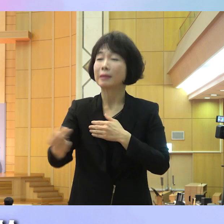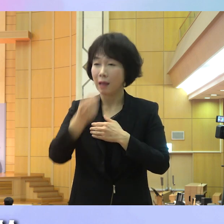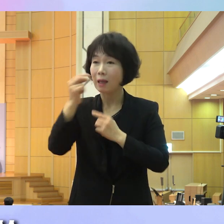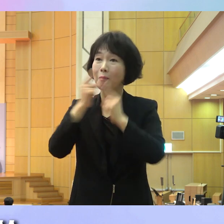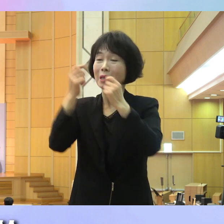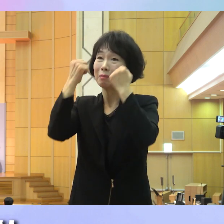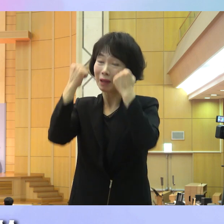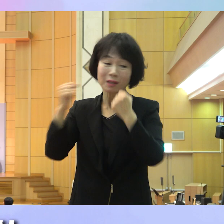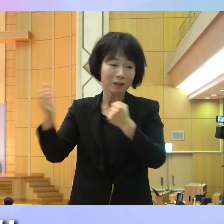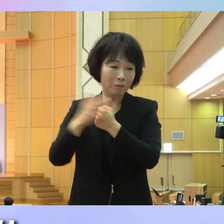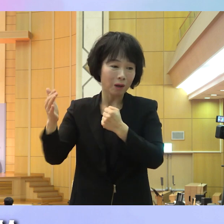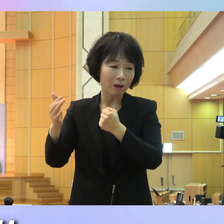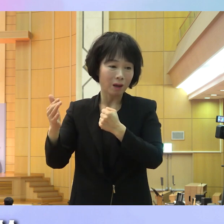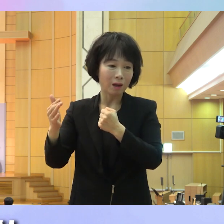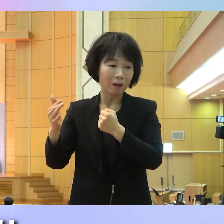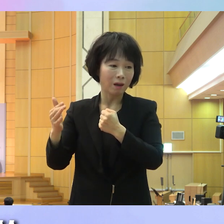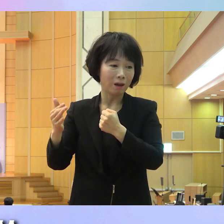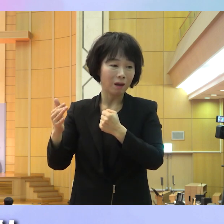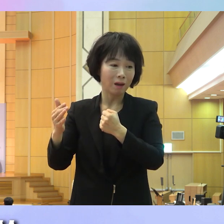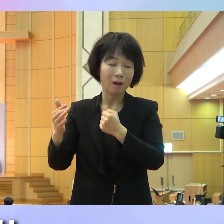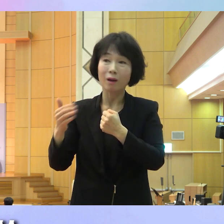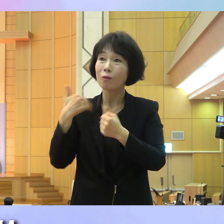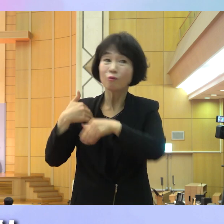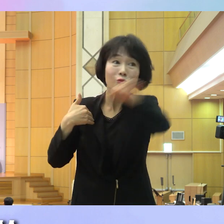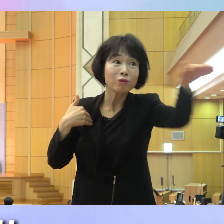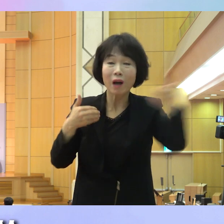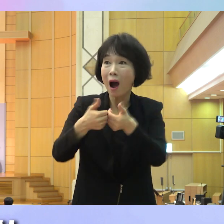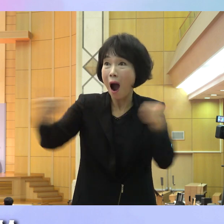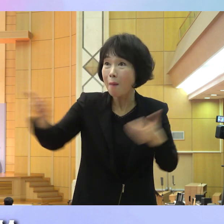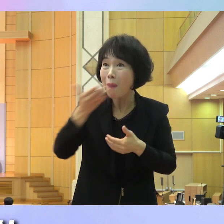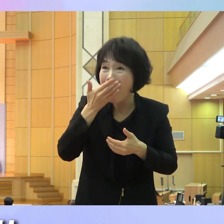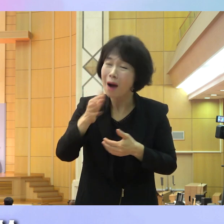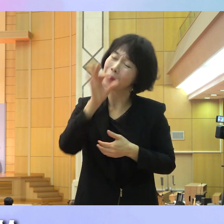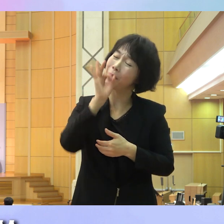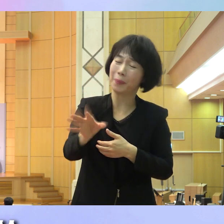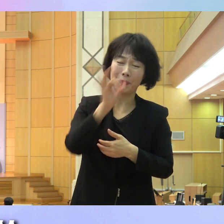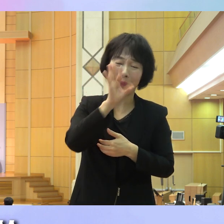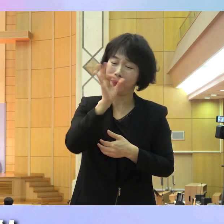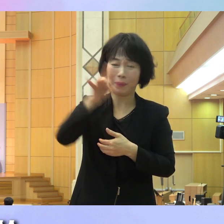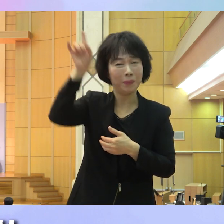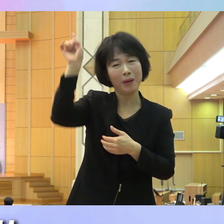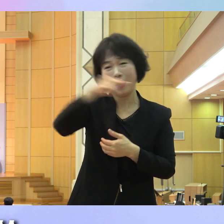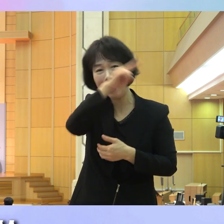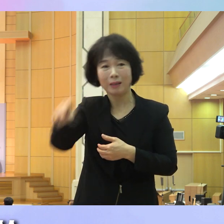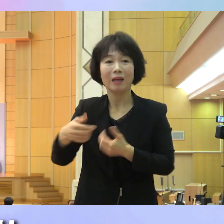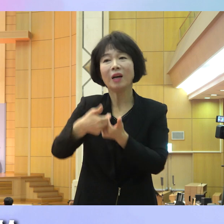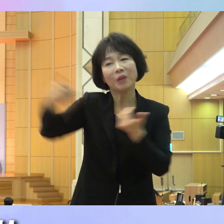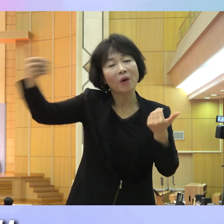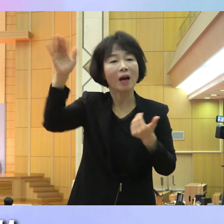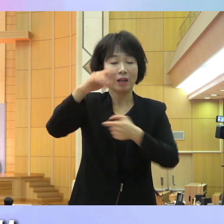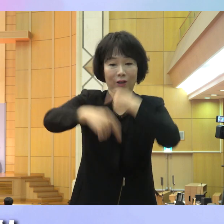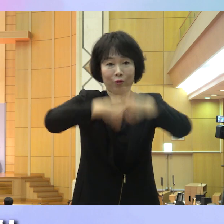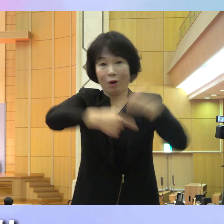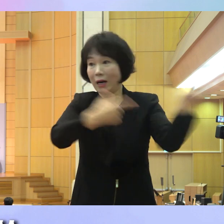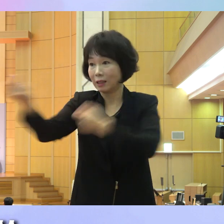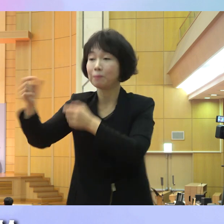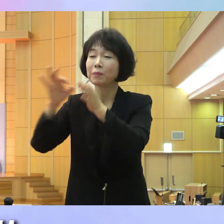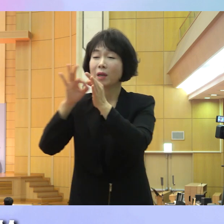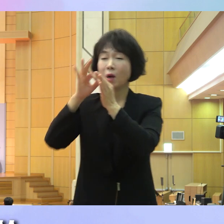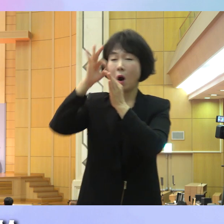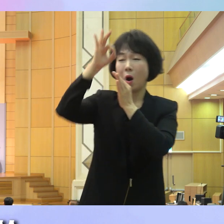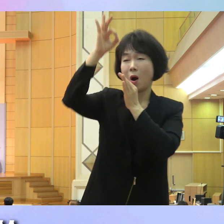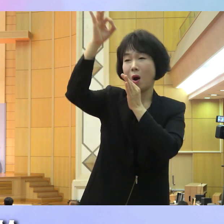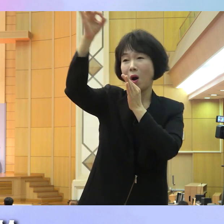주님 앞에 영생의 말씀이 있는데 우리가 뉴게로 가오리까. 따라합시다. 영생의